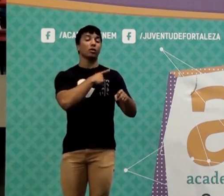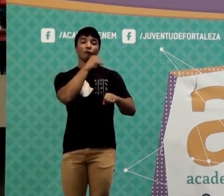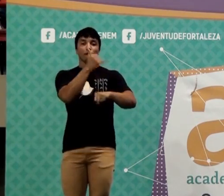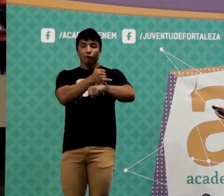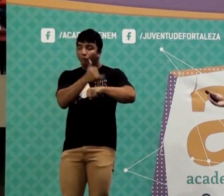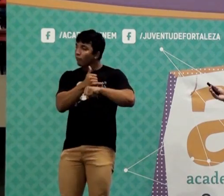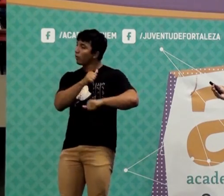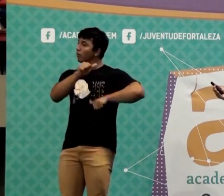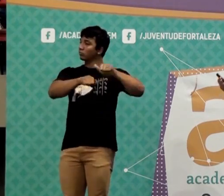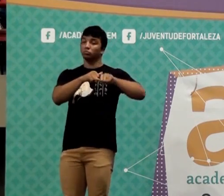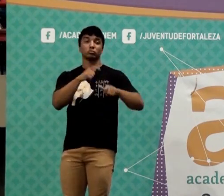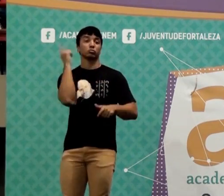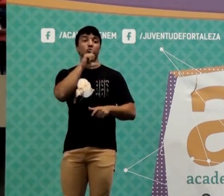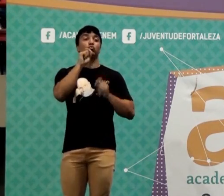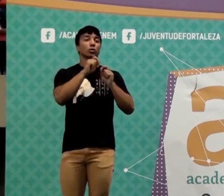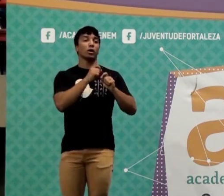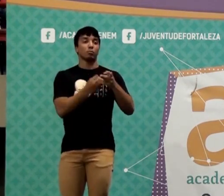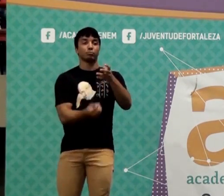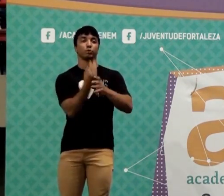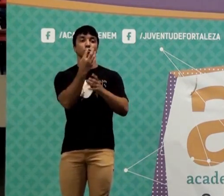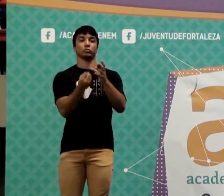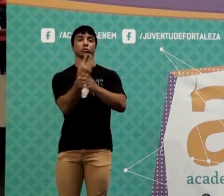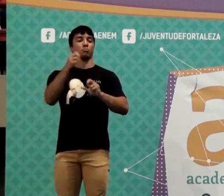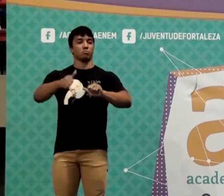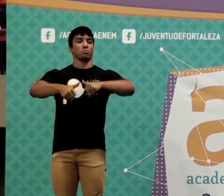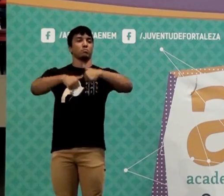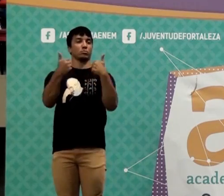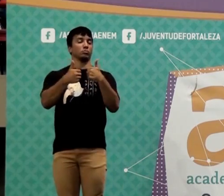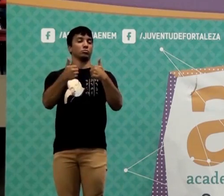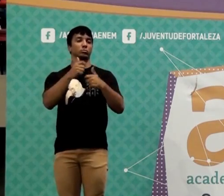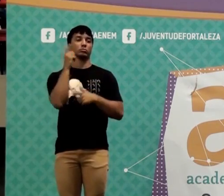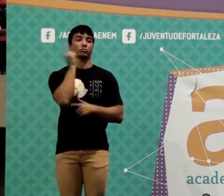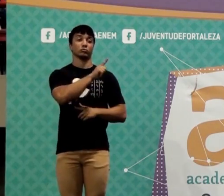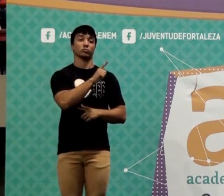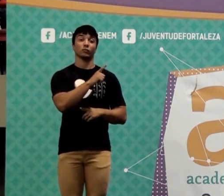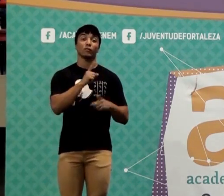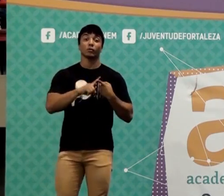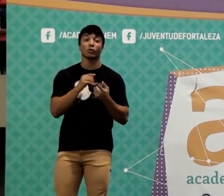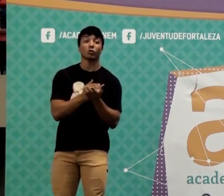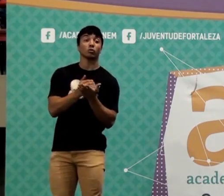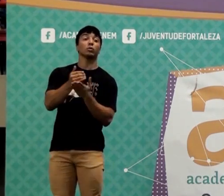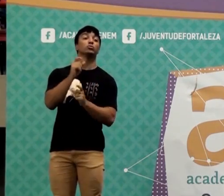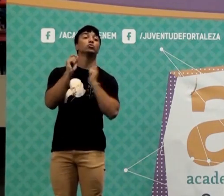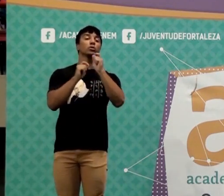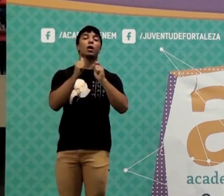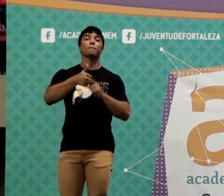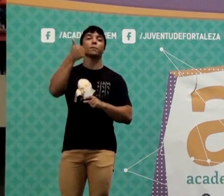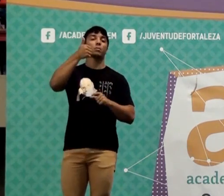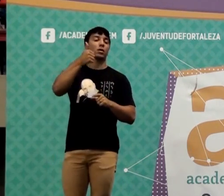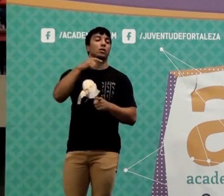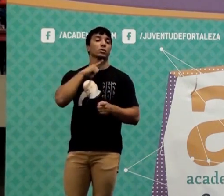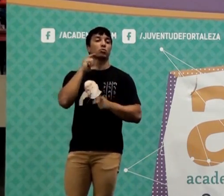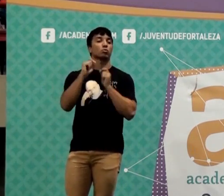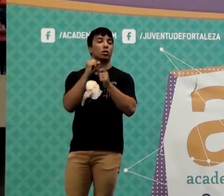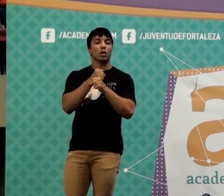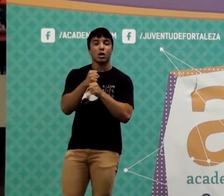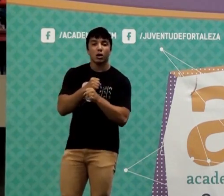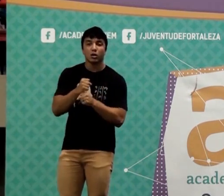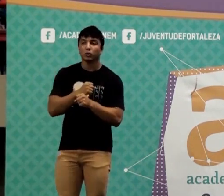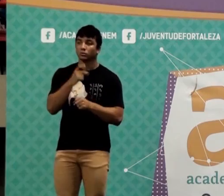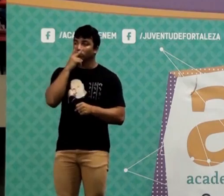Quando chega no século X, no século XI, a gente passou 500 anos desse jeito.